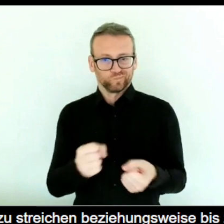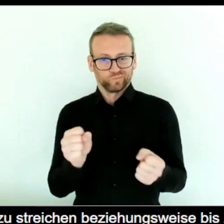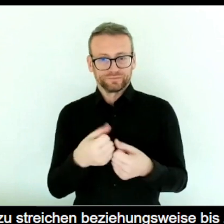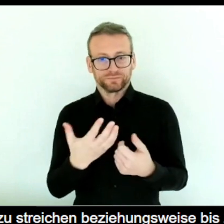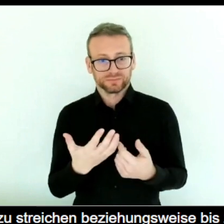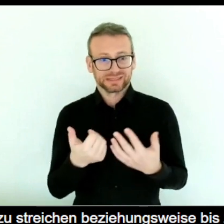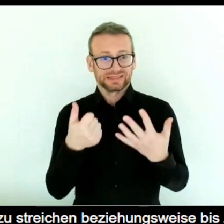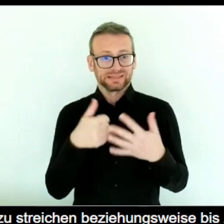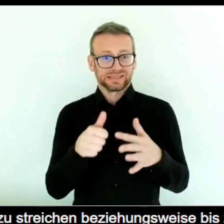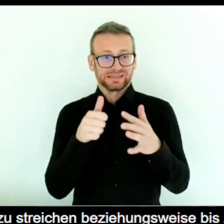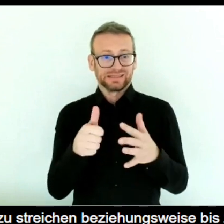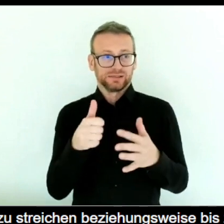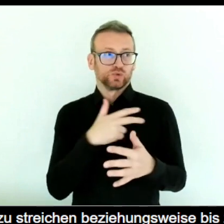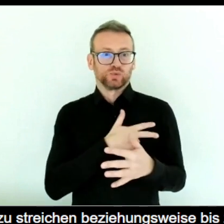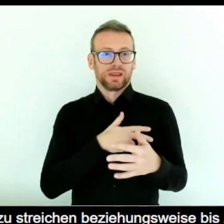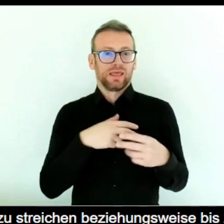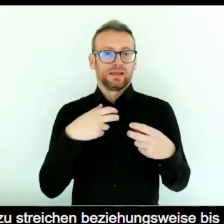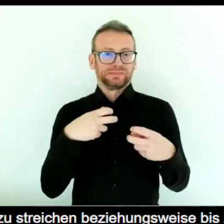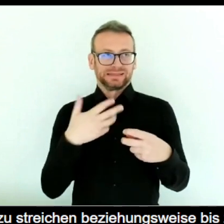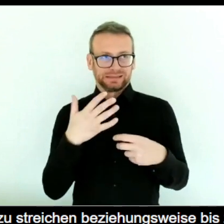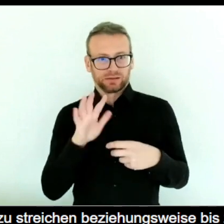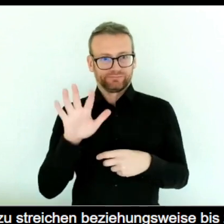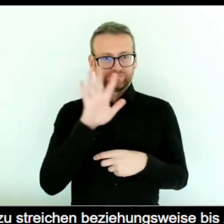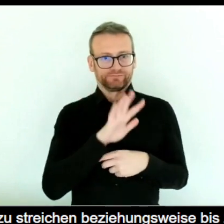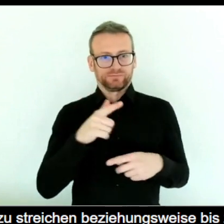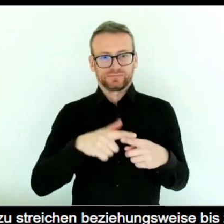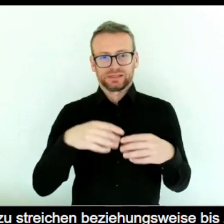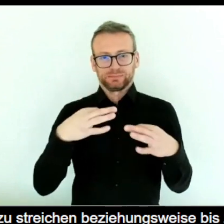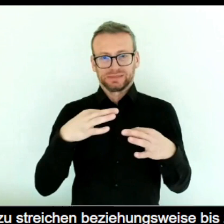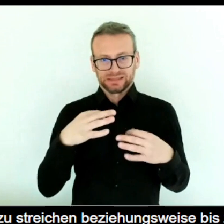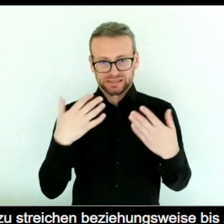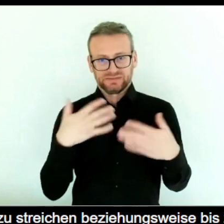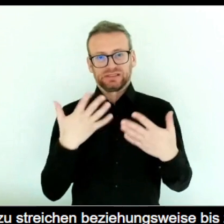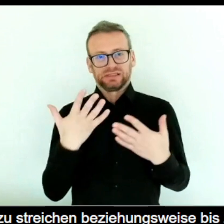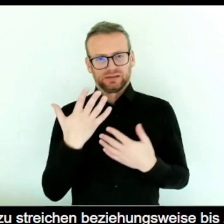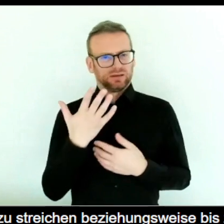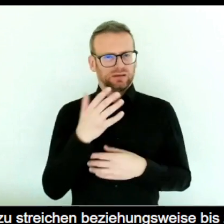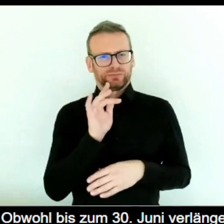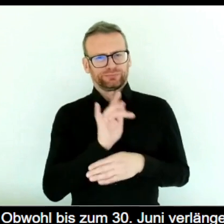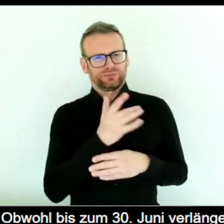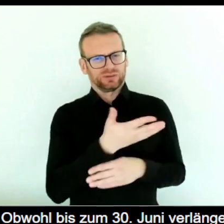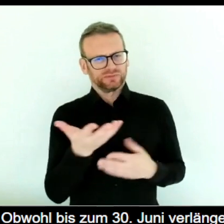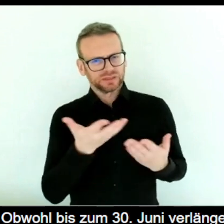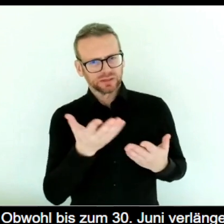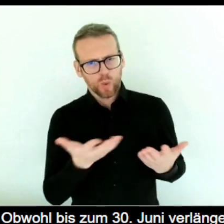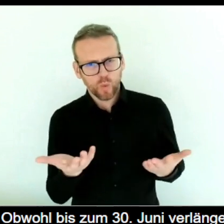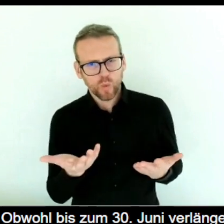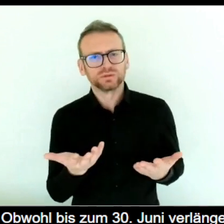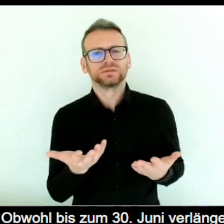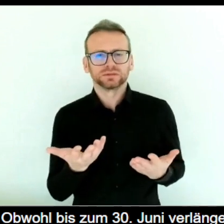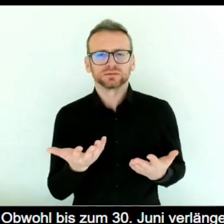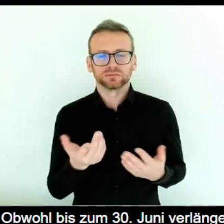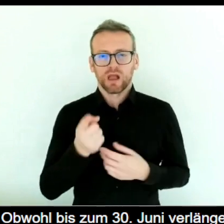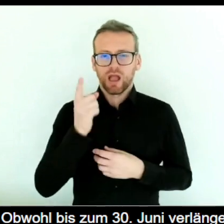jetzt Planungssicherheit brauchen. Die müssen ja wissen, geht es weiter oder nicht, weil in dem Moment, wo man sagt, es geht nicht mehr weiter, fangen ja die